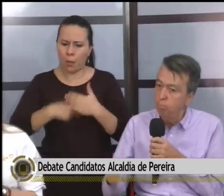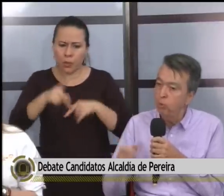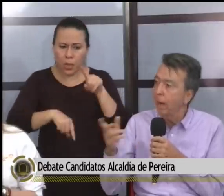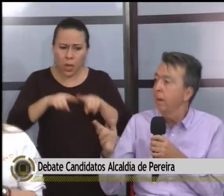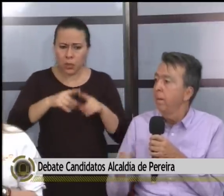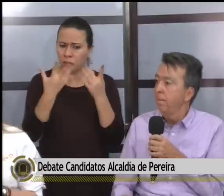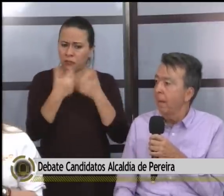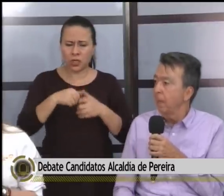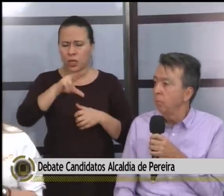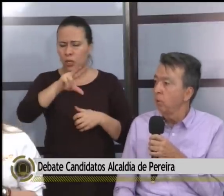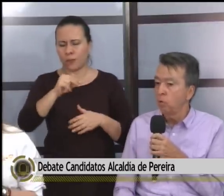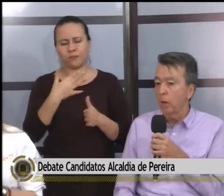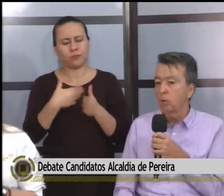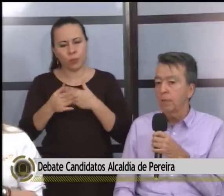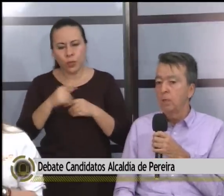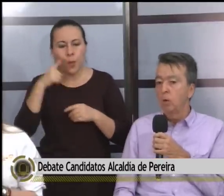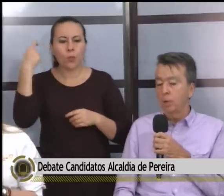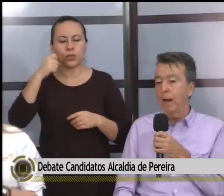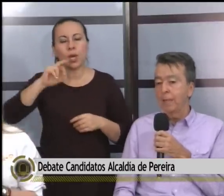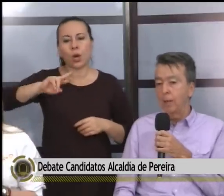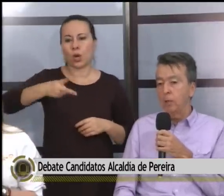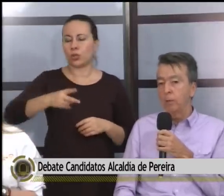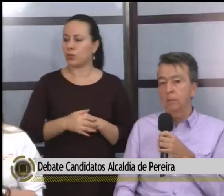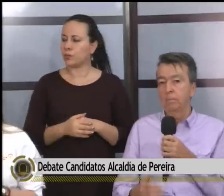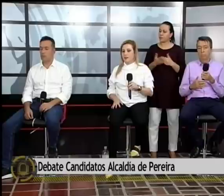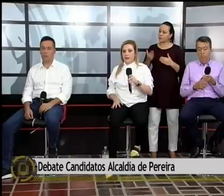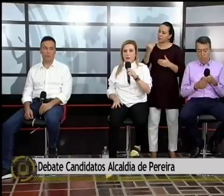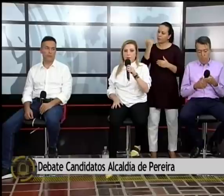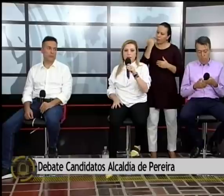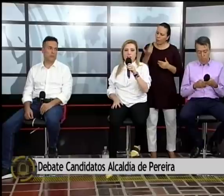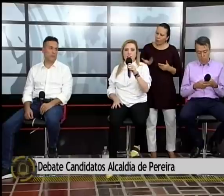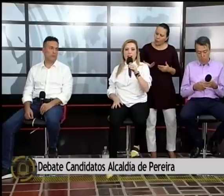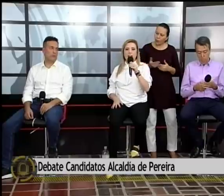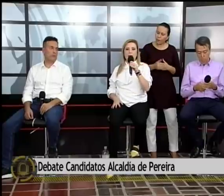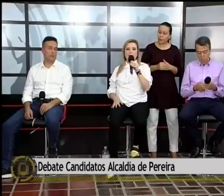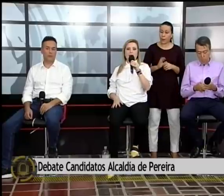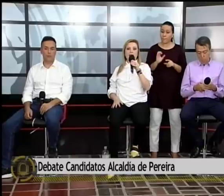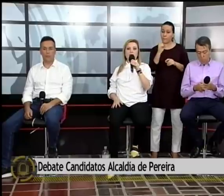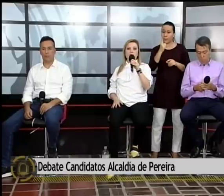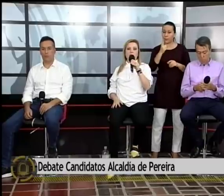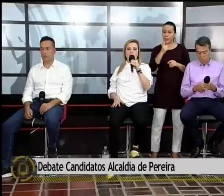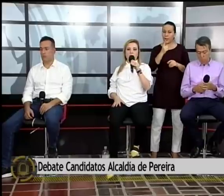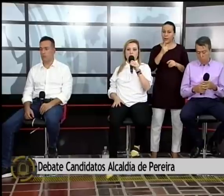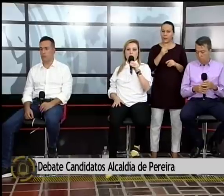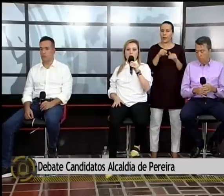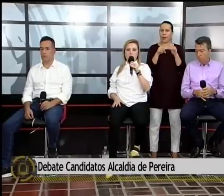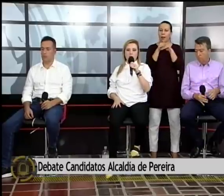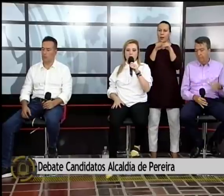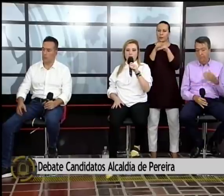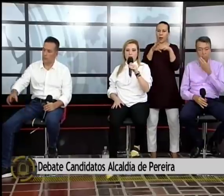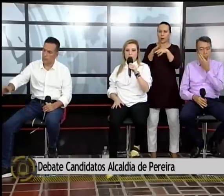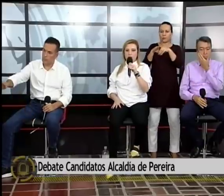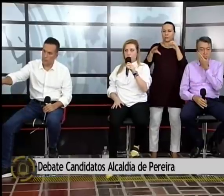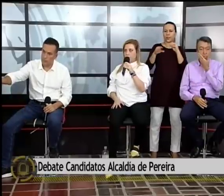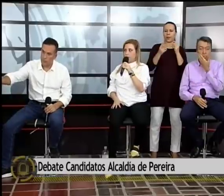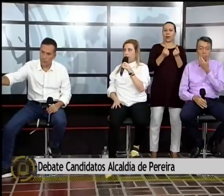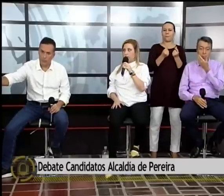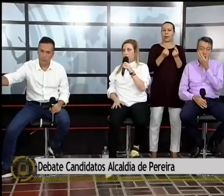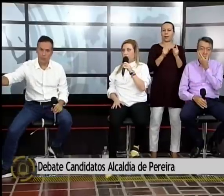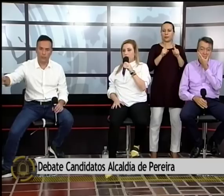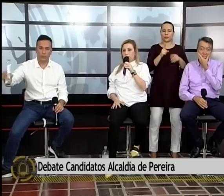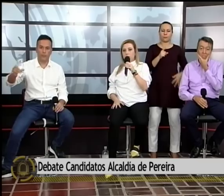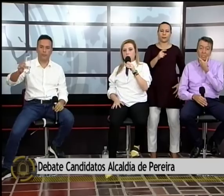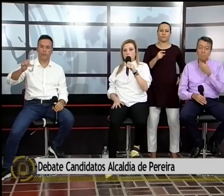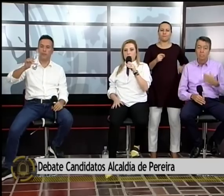hay que buscar mecanismos de buscar otras alternativas. Bueno, primero, sacar la plática de los bancos y de los bolsillos de los